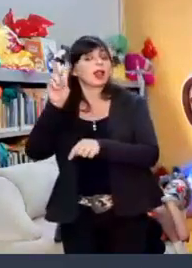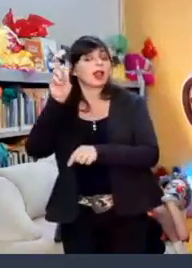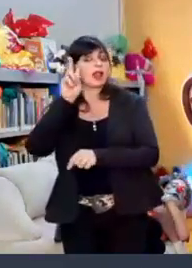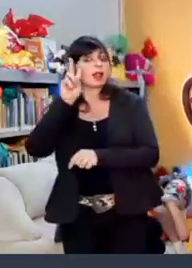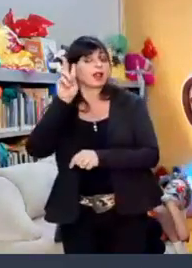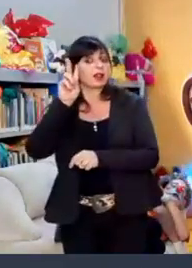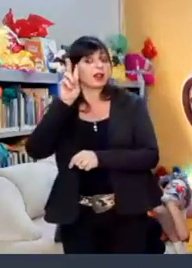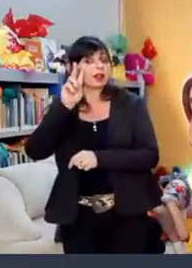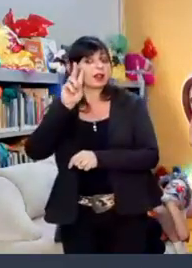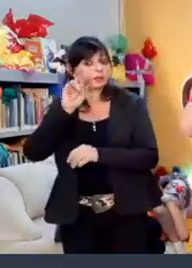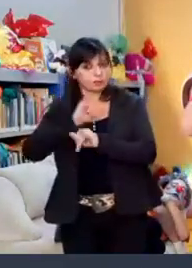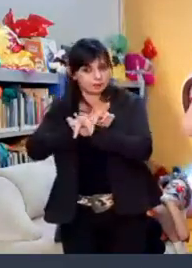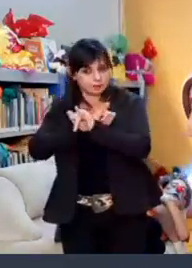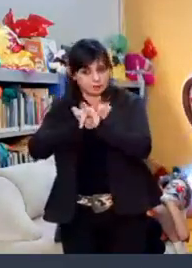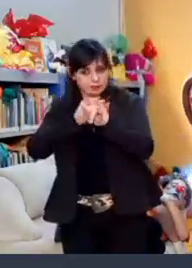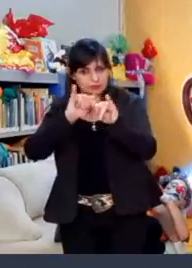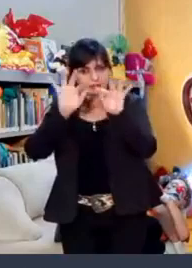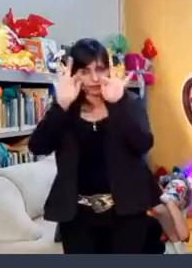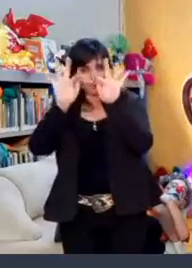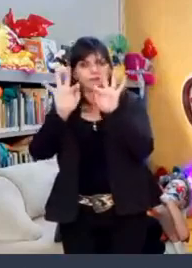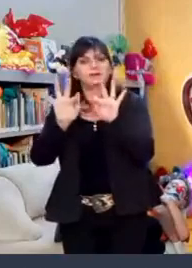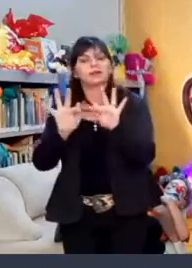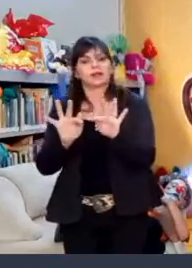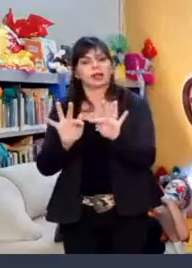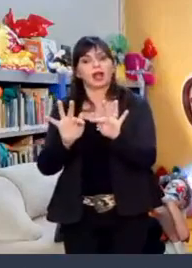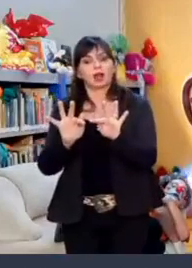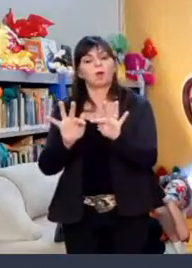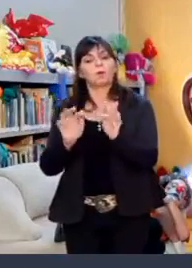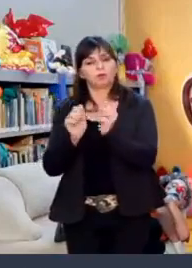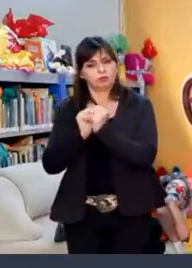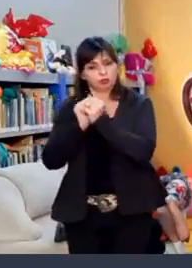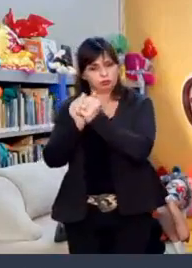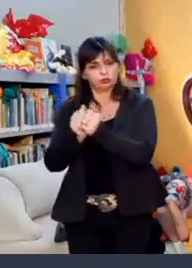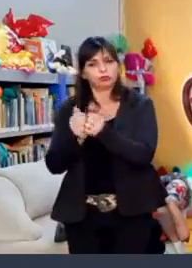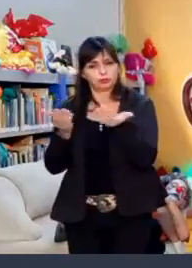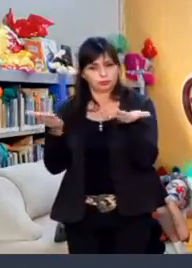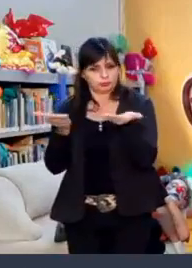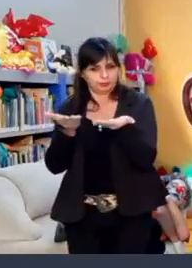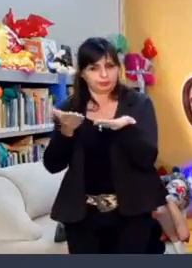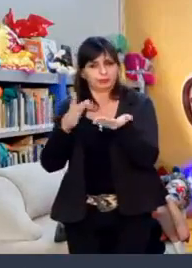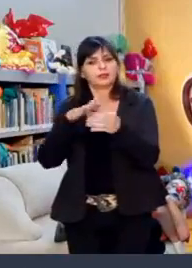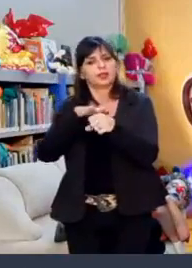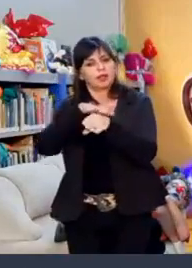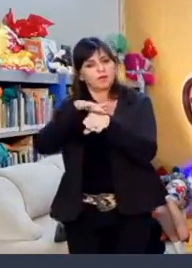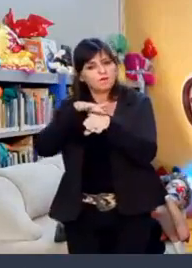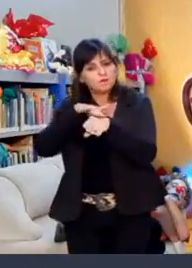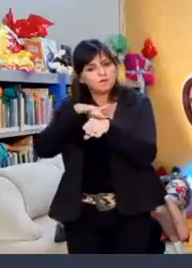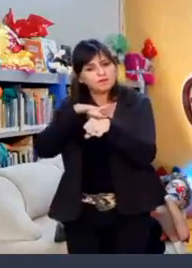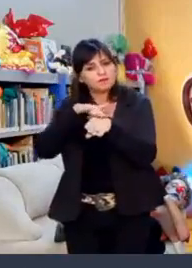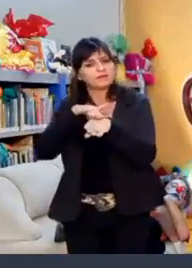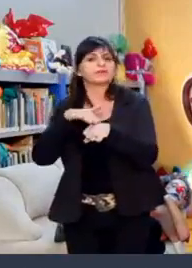lembre, uma mensagem final dentro dessa conversa que nós estamos tendo aqui,